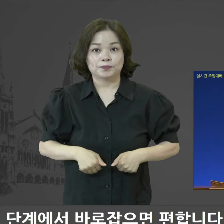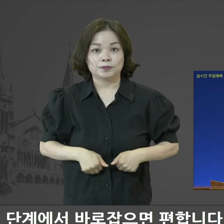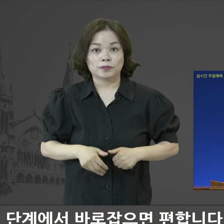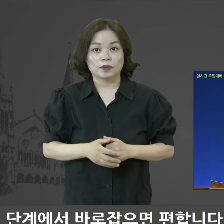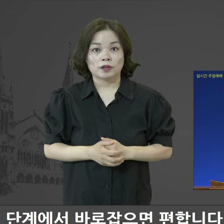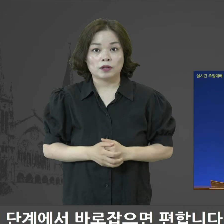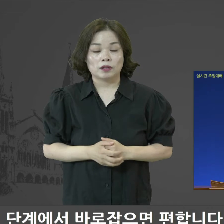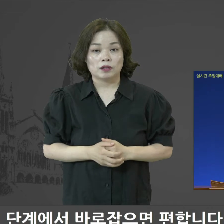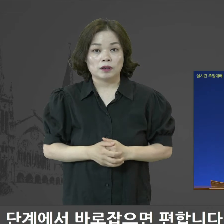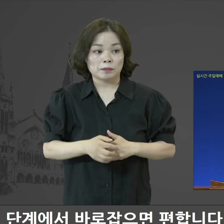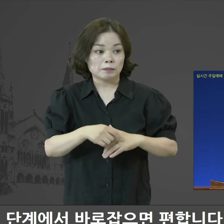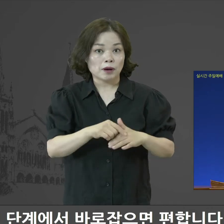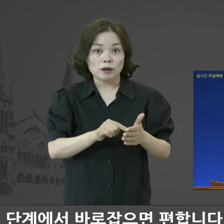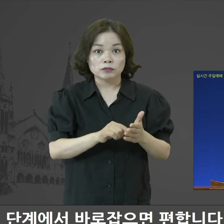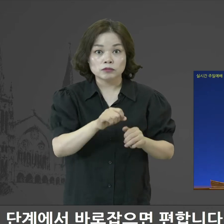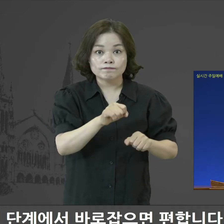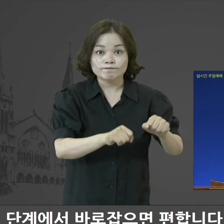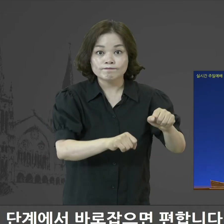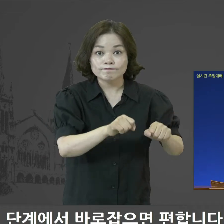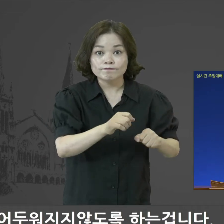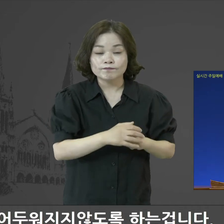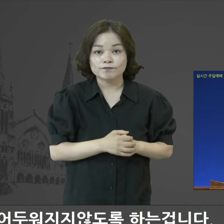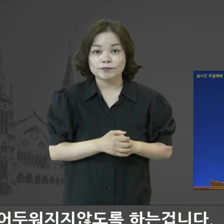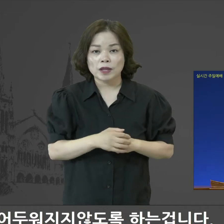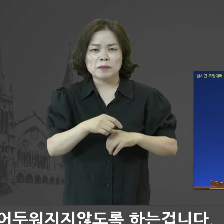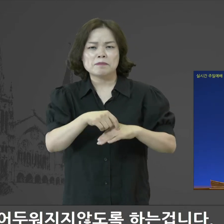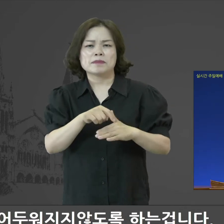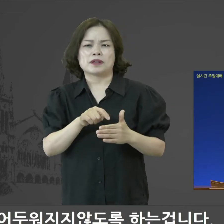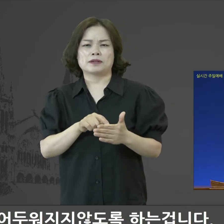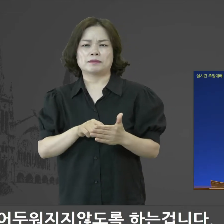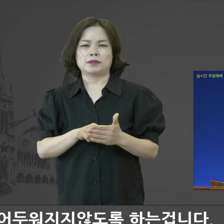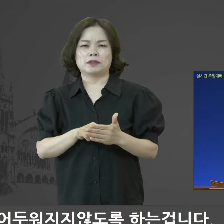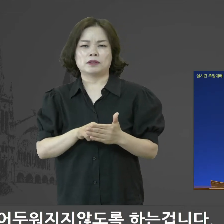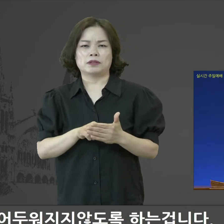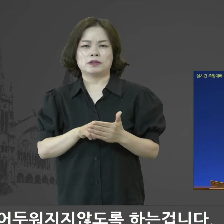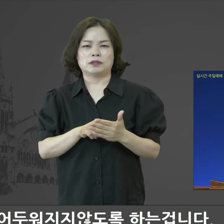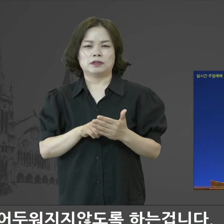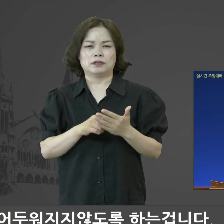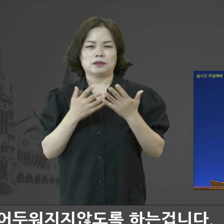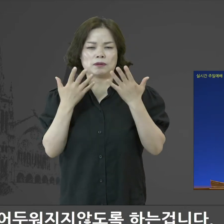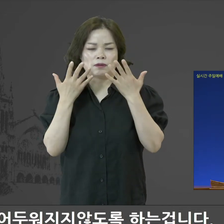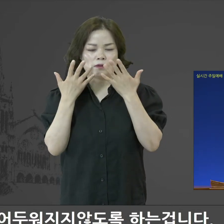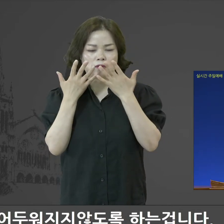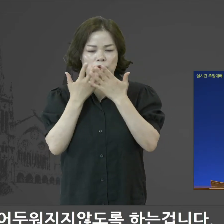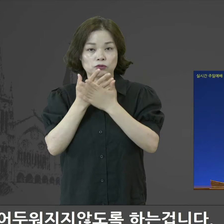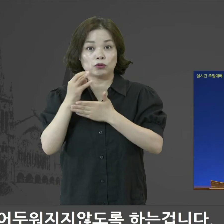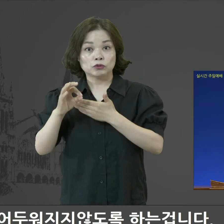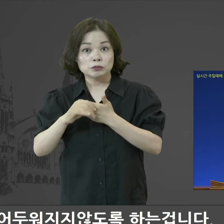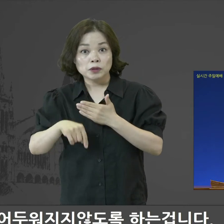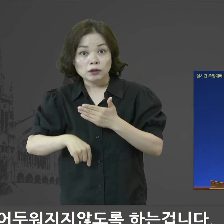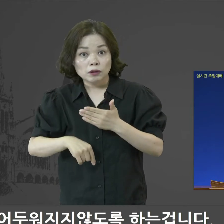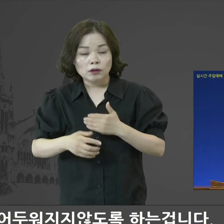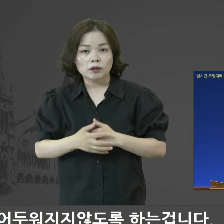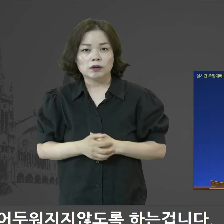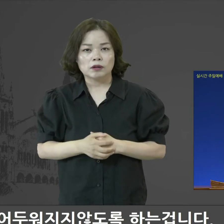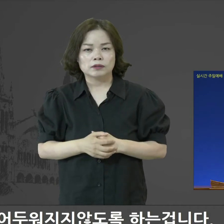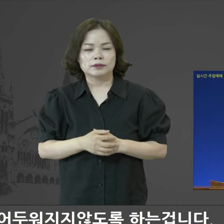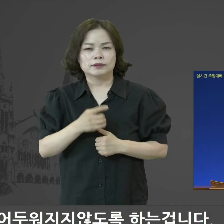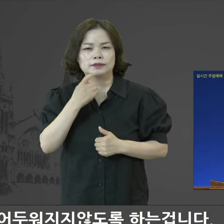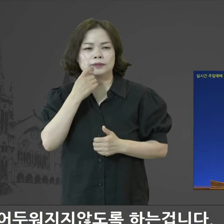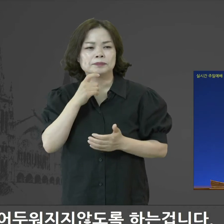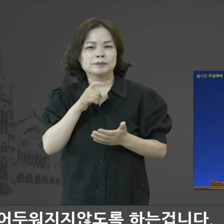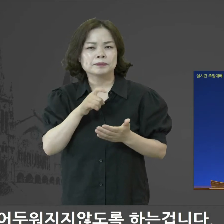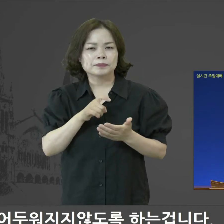중요한 것은 마음으로 행하죠. 그래서 이 마음이 어두워지면 그 다음